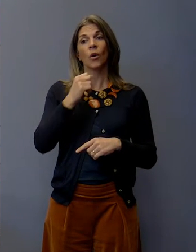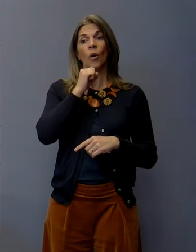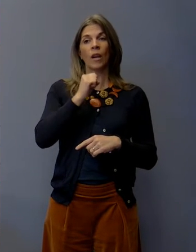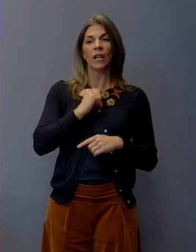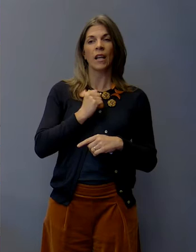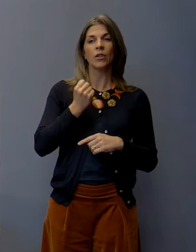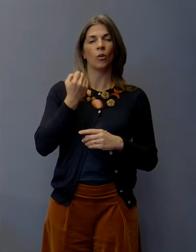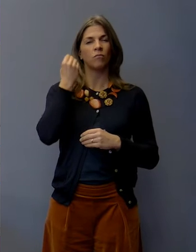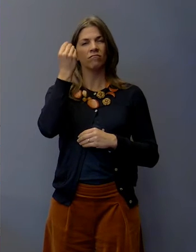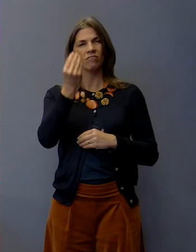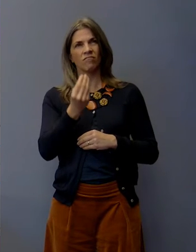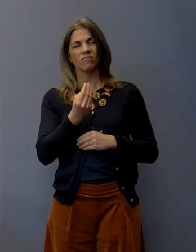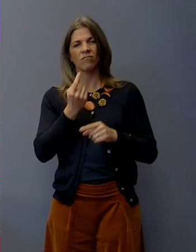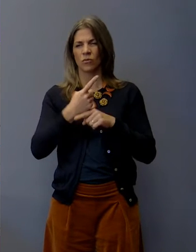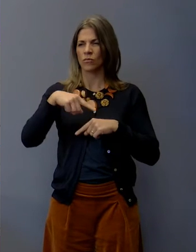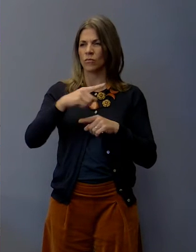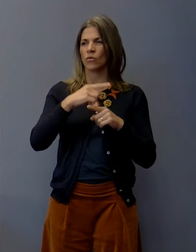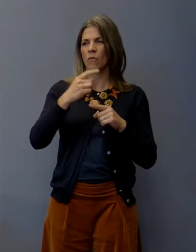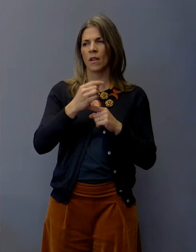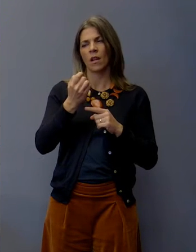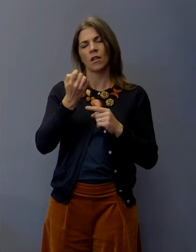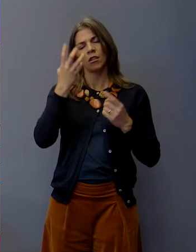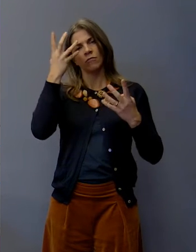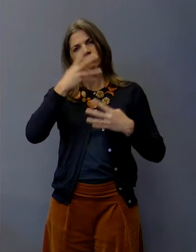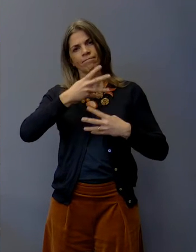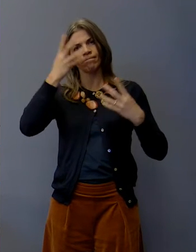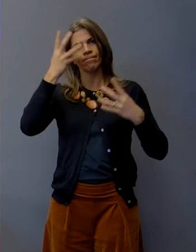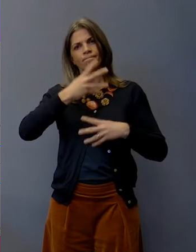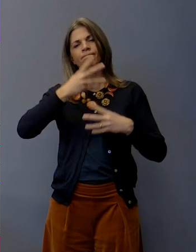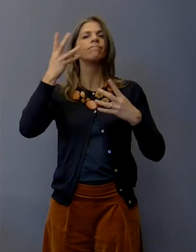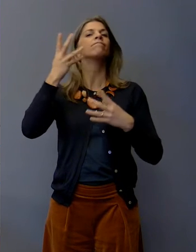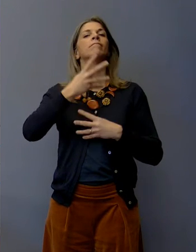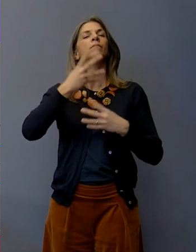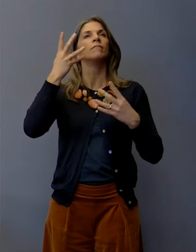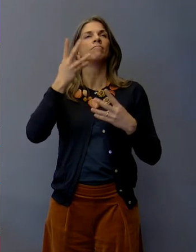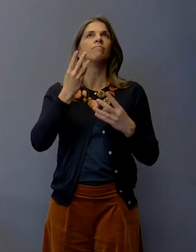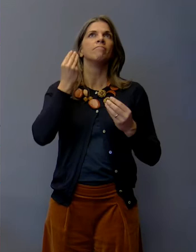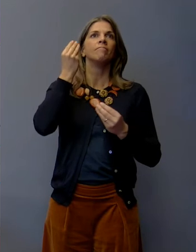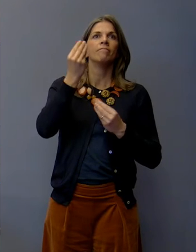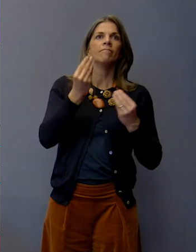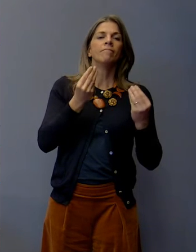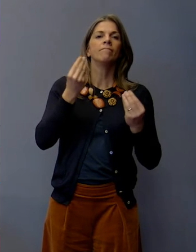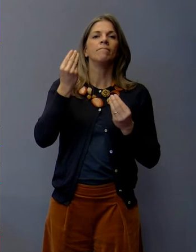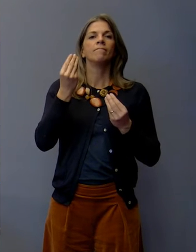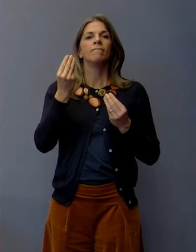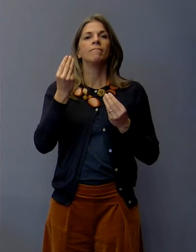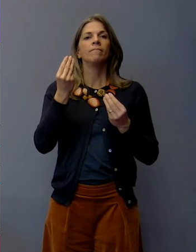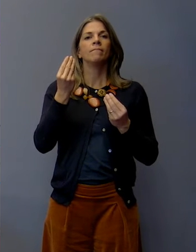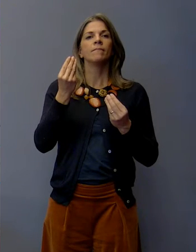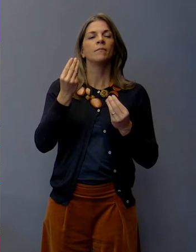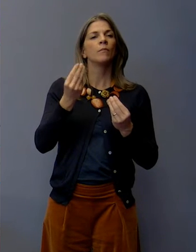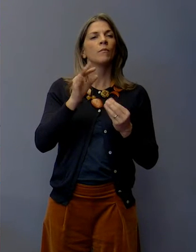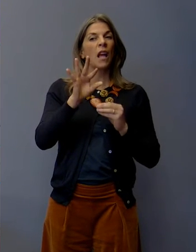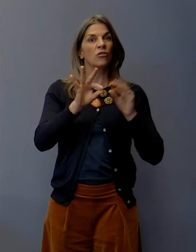può essere solo non puoi portare solo a decisioni che vi in qualche modo sono suffragate da una